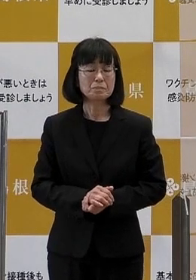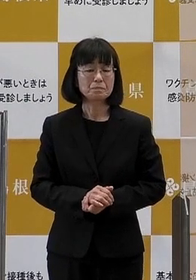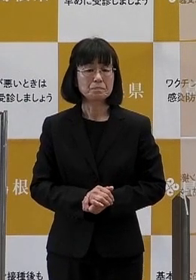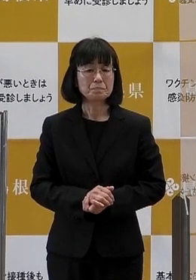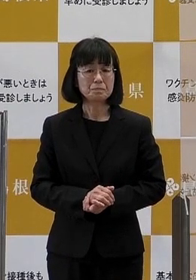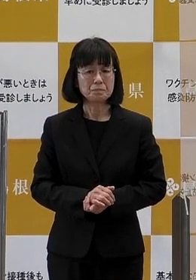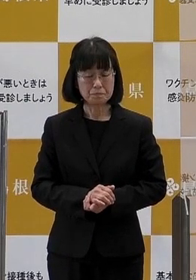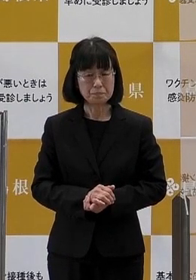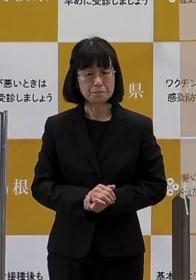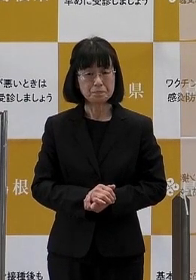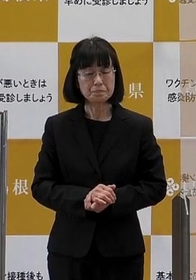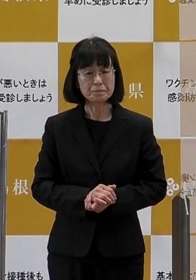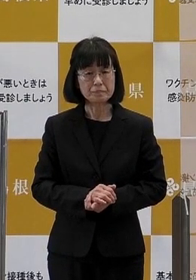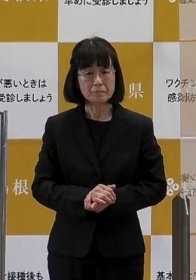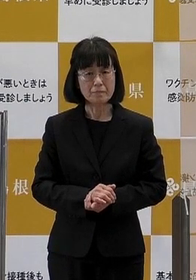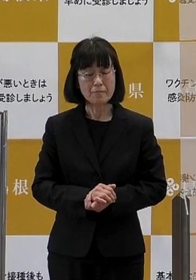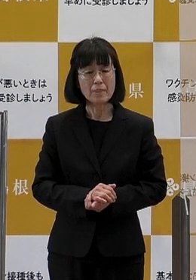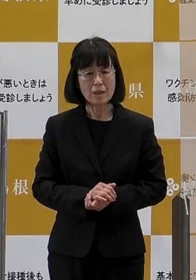この場合も